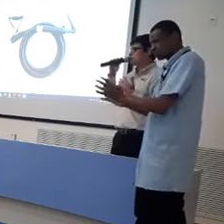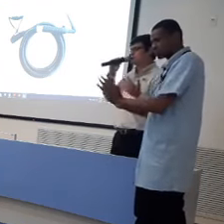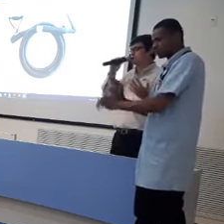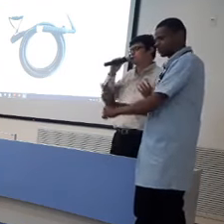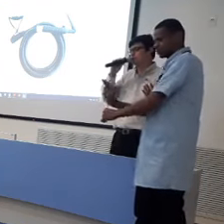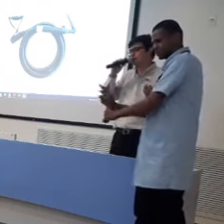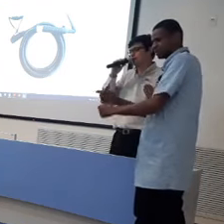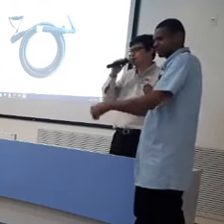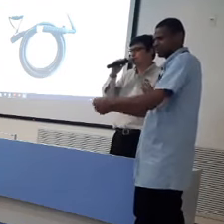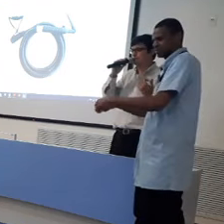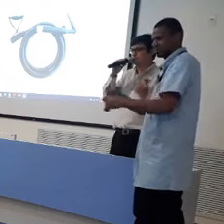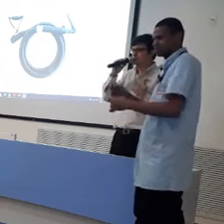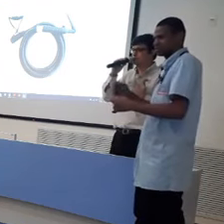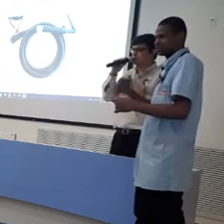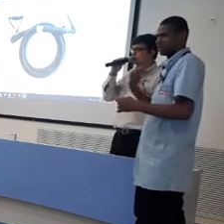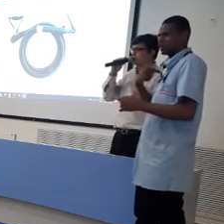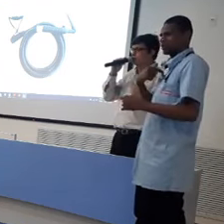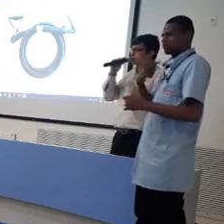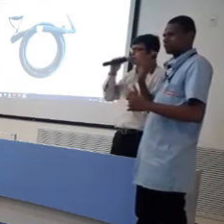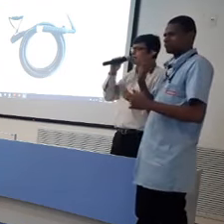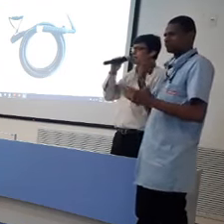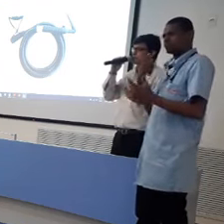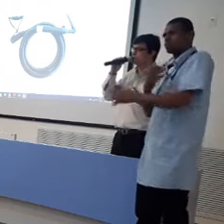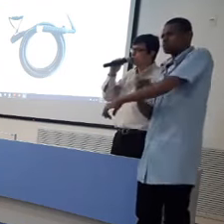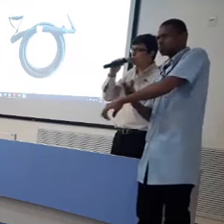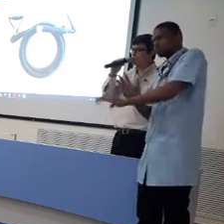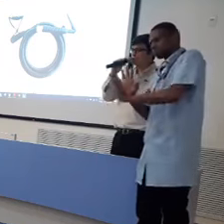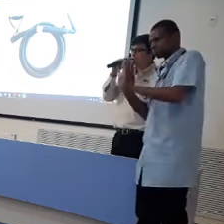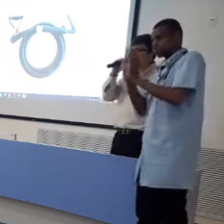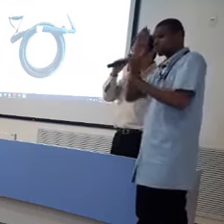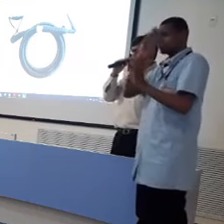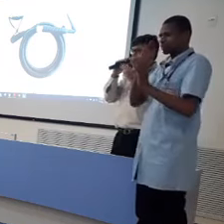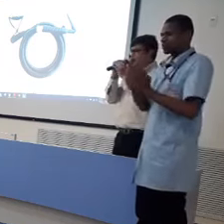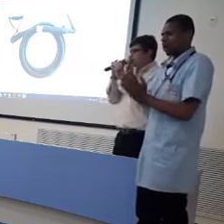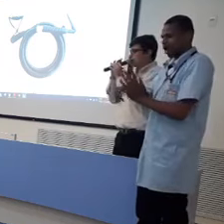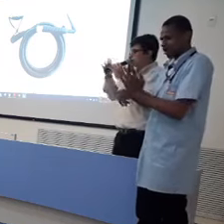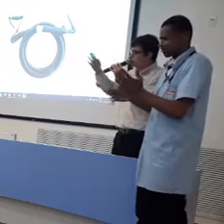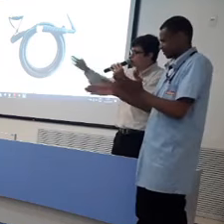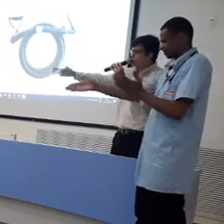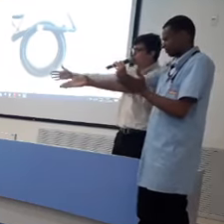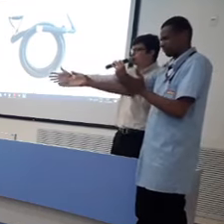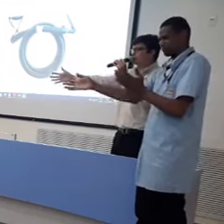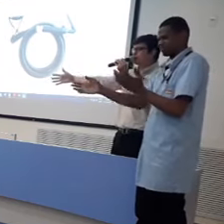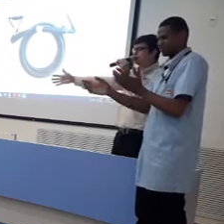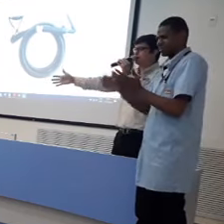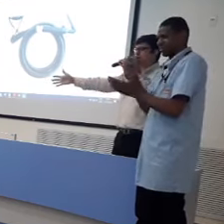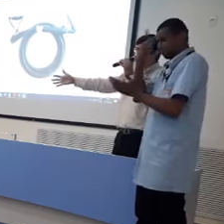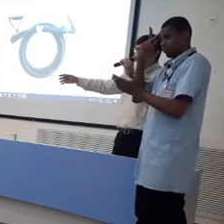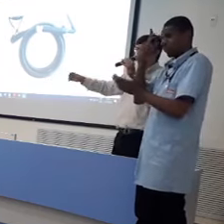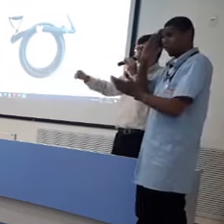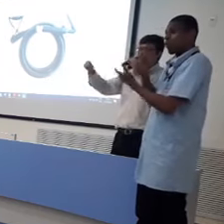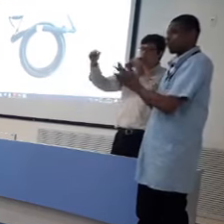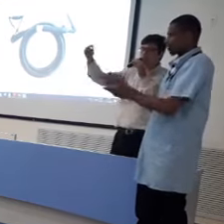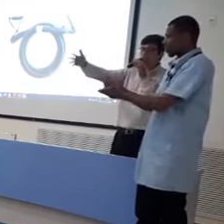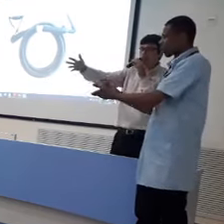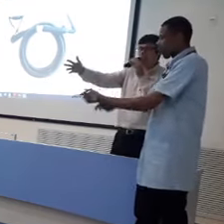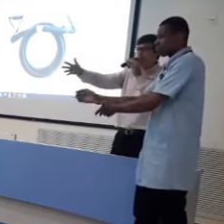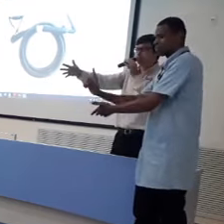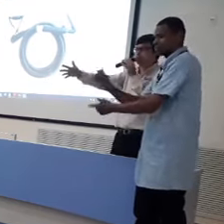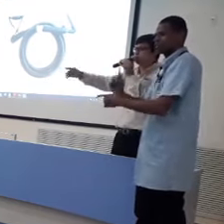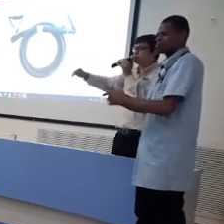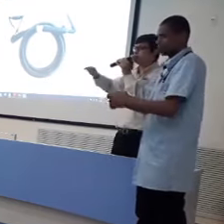Infelizmente, não gosto muito de falar isso, mas no Brasil tem casos de roubo. O cara fala, ó, não compro uma máquina pequena, porque eu deixo a